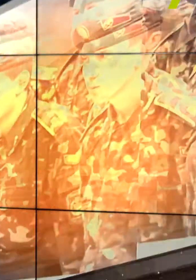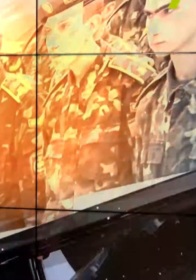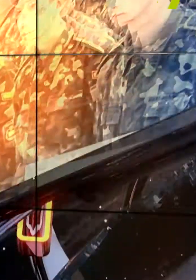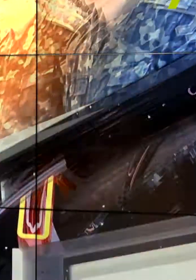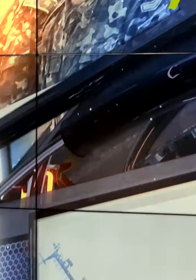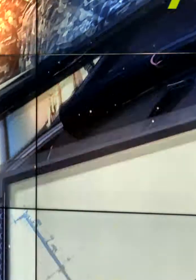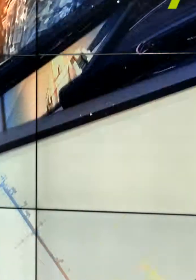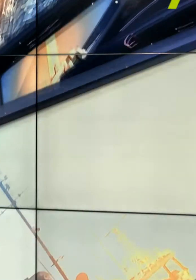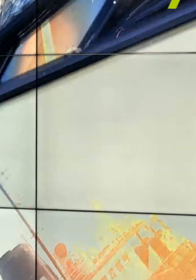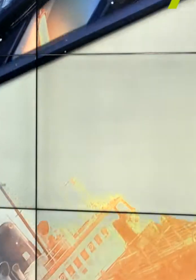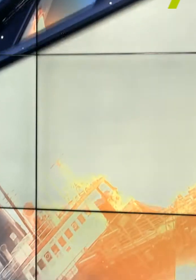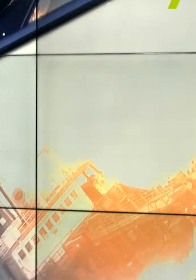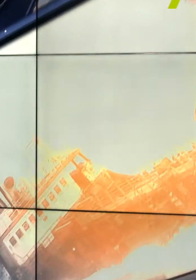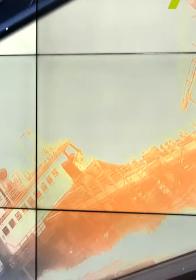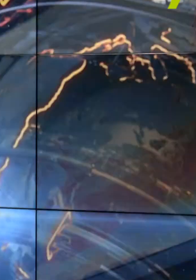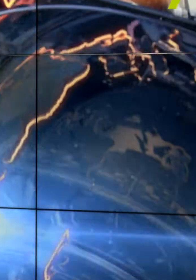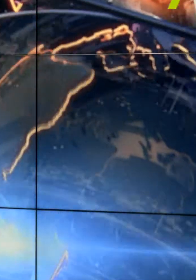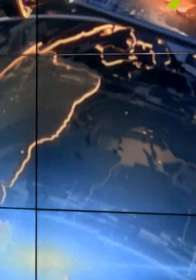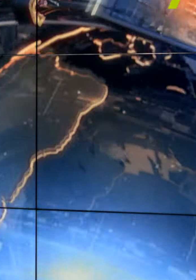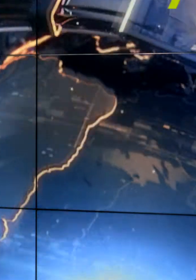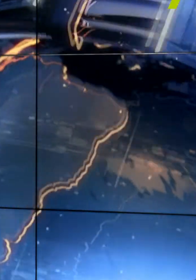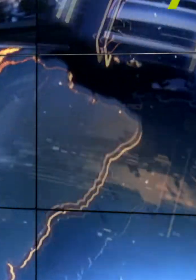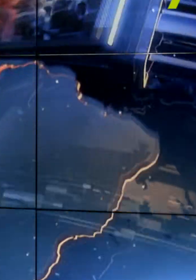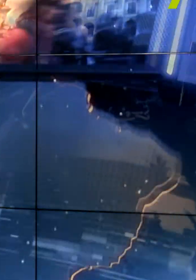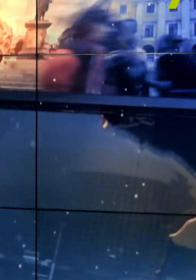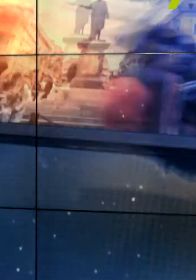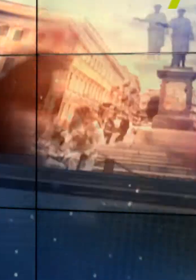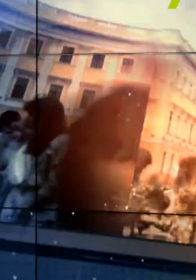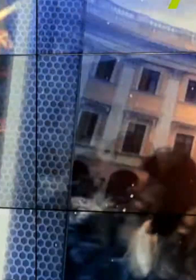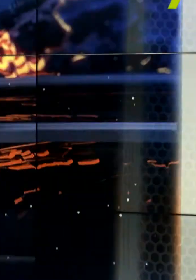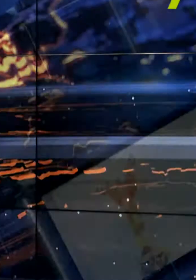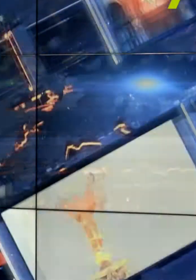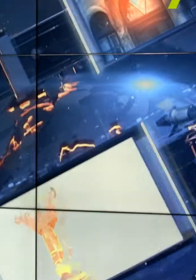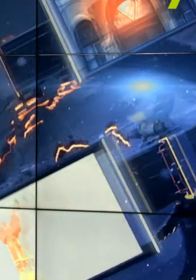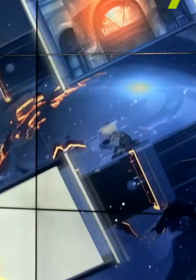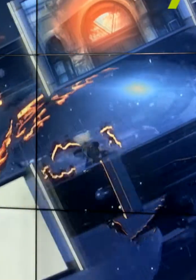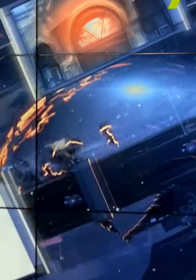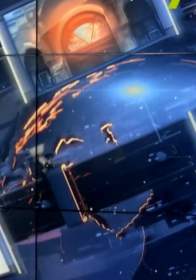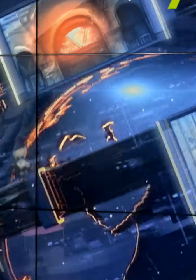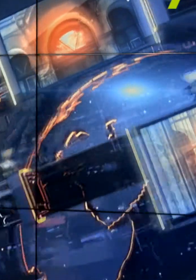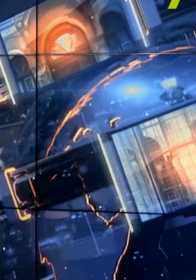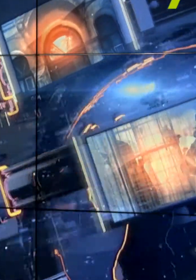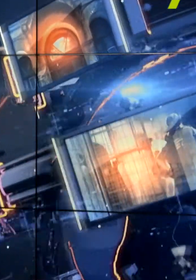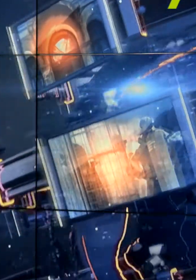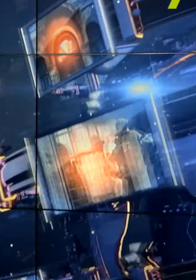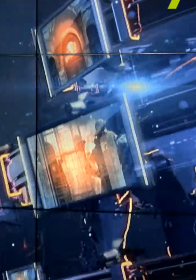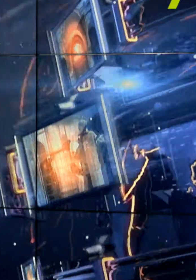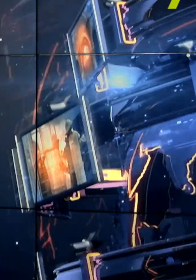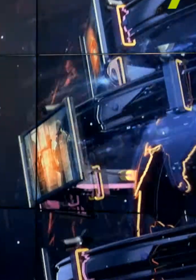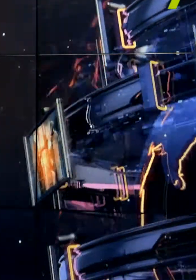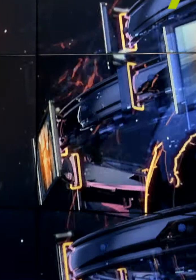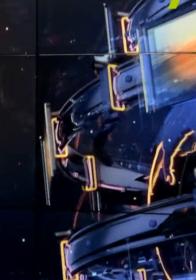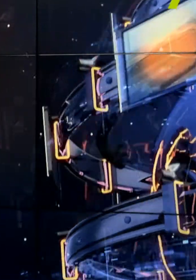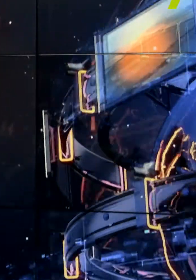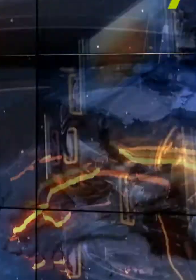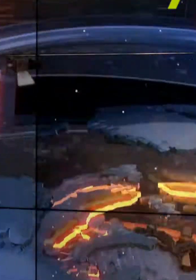зробив заяву про необхідні збільшення кошторису на закупівлю вакцин від COVID-19. Наразі у проєкті